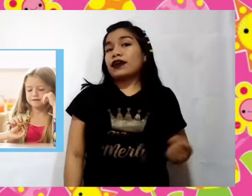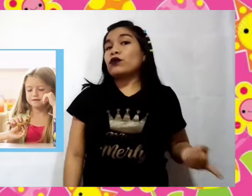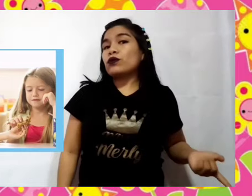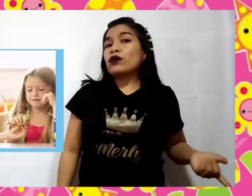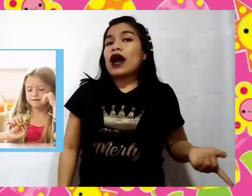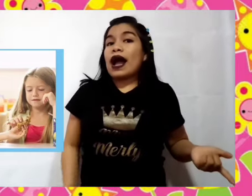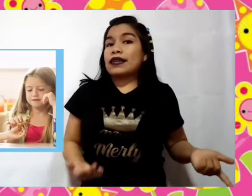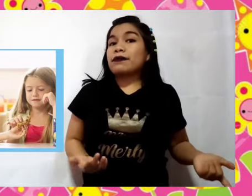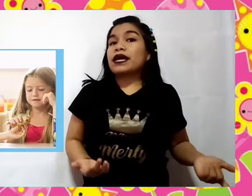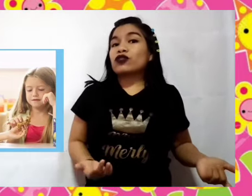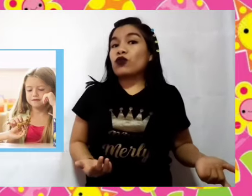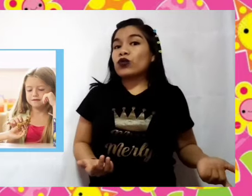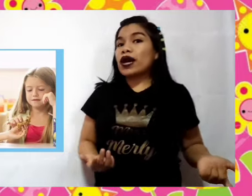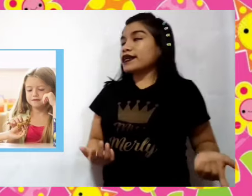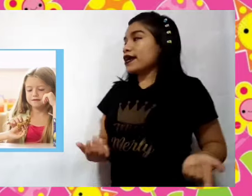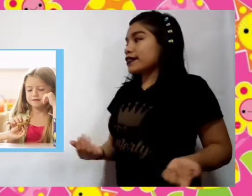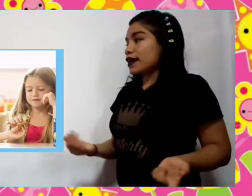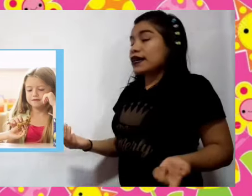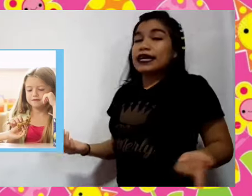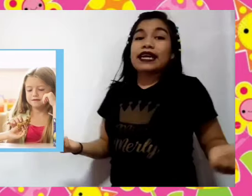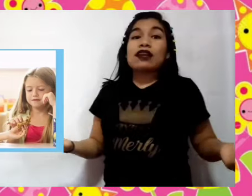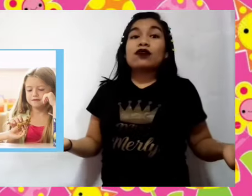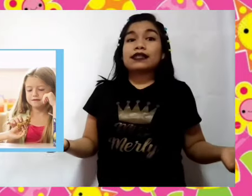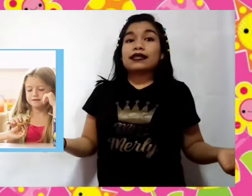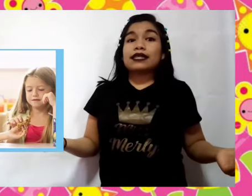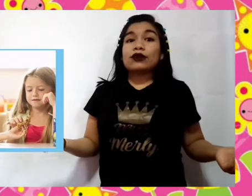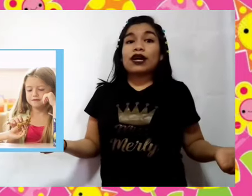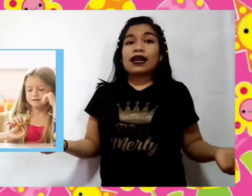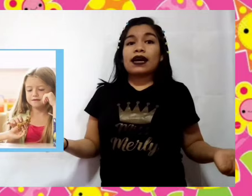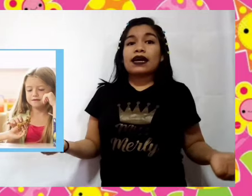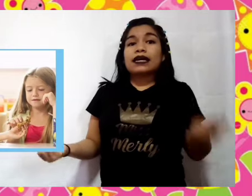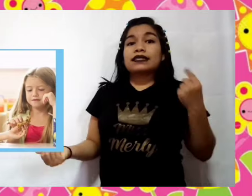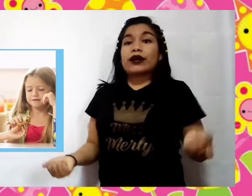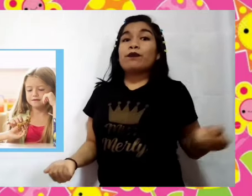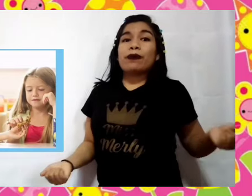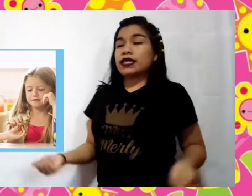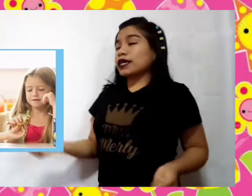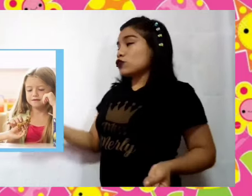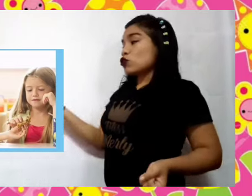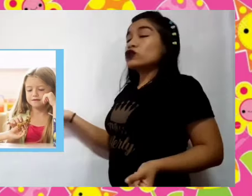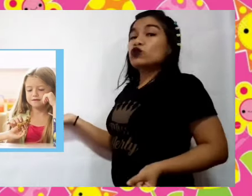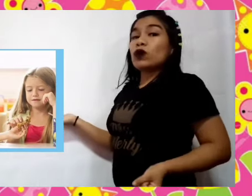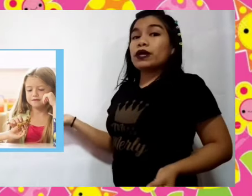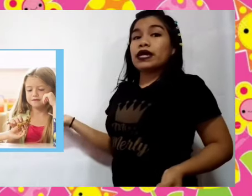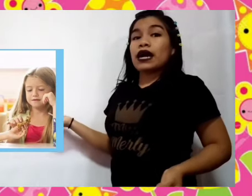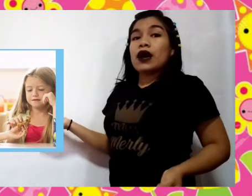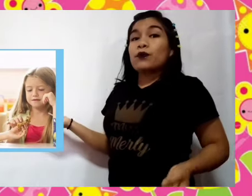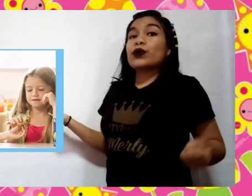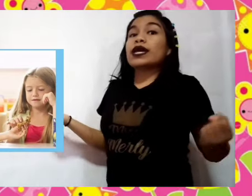tiene un alimento, una galleta. ¿Y qué es lo que está haciendo Carla? Está compartiendo con su amiga